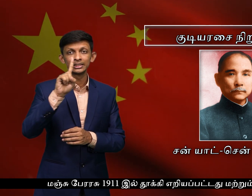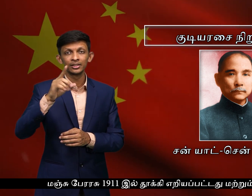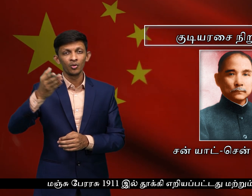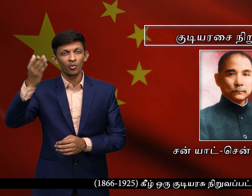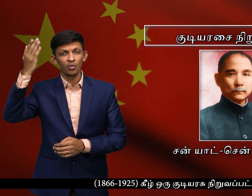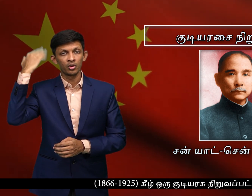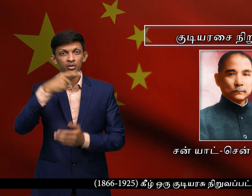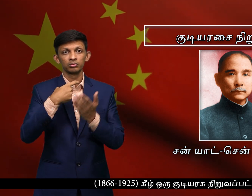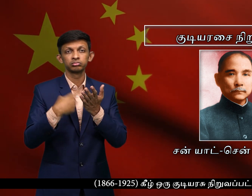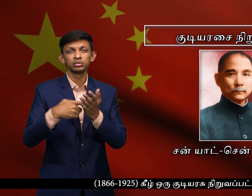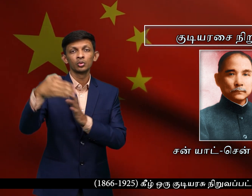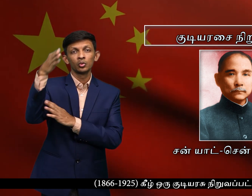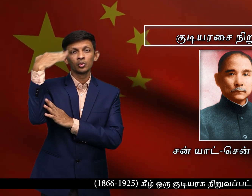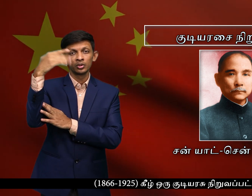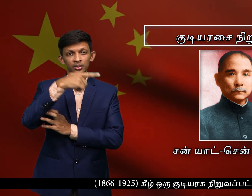சென்